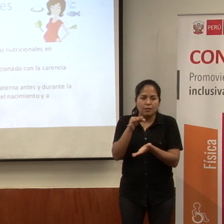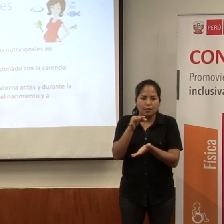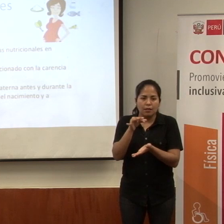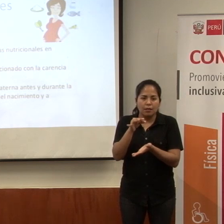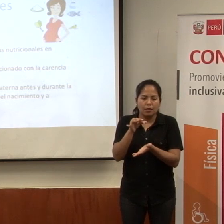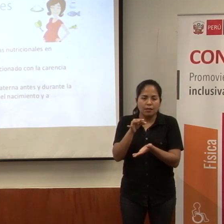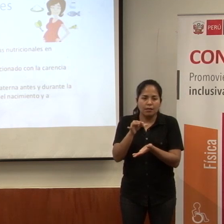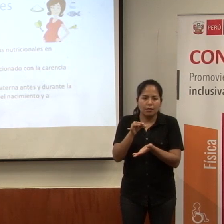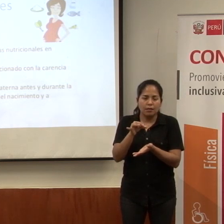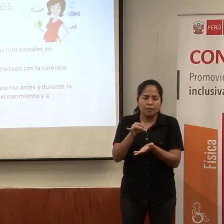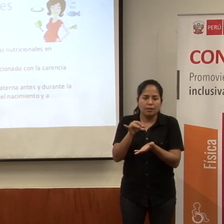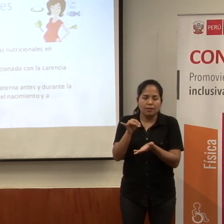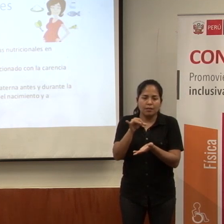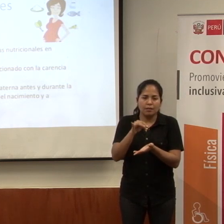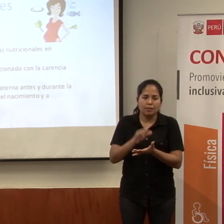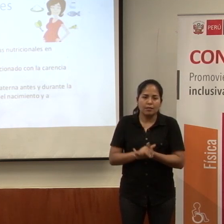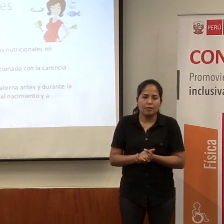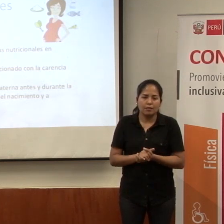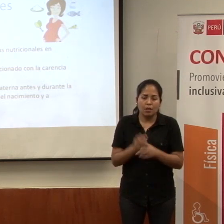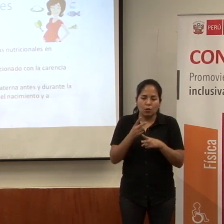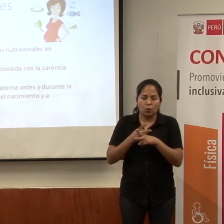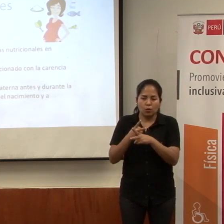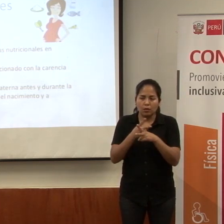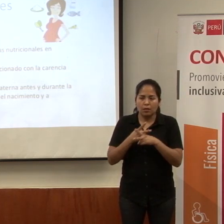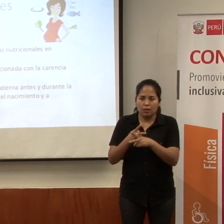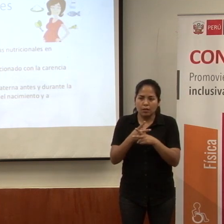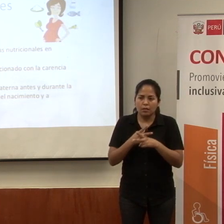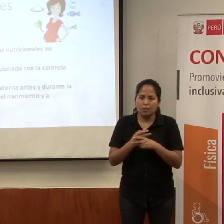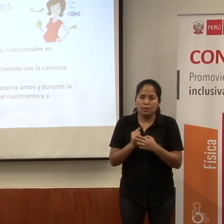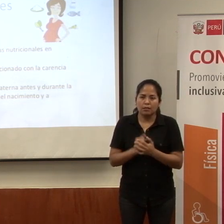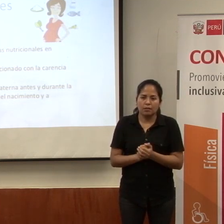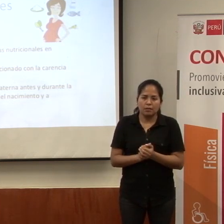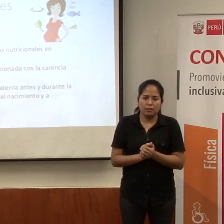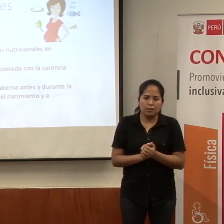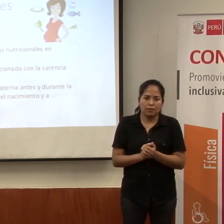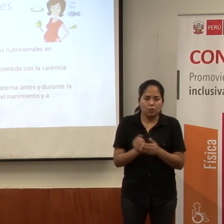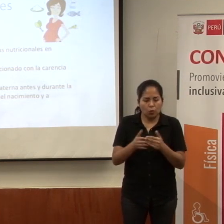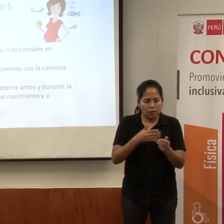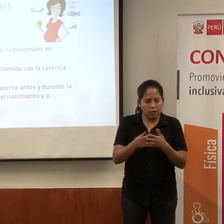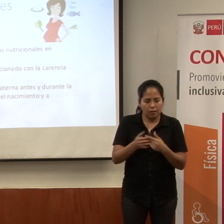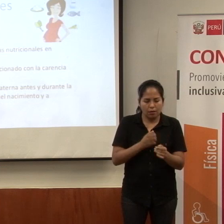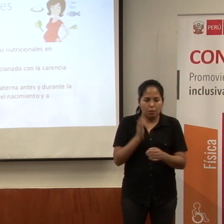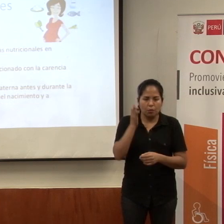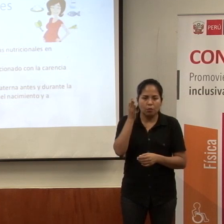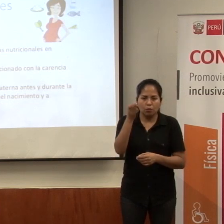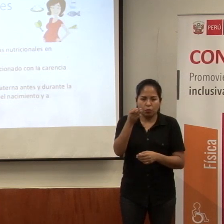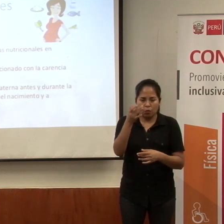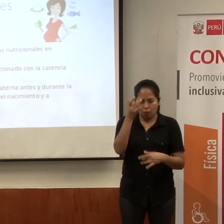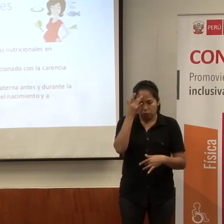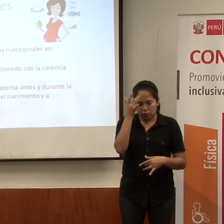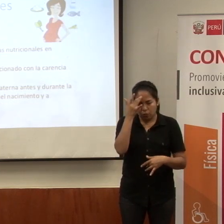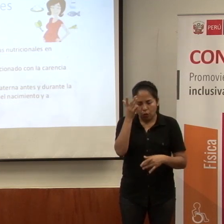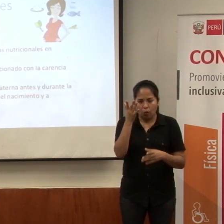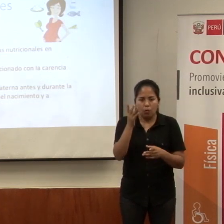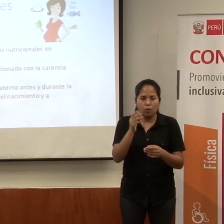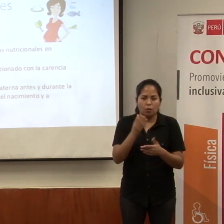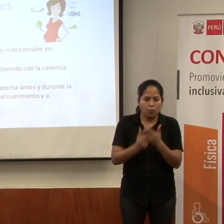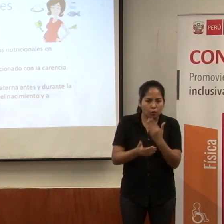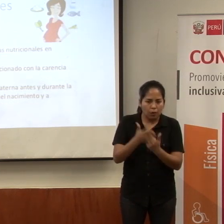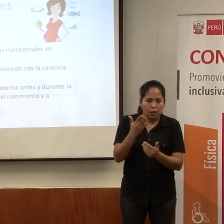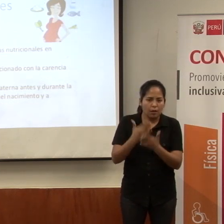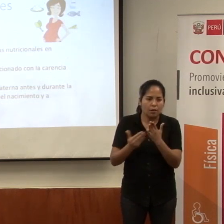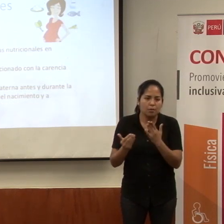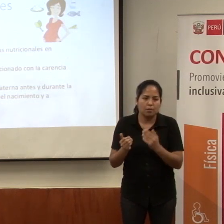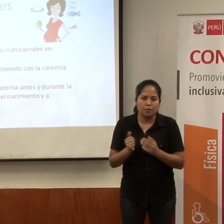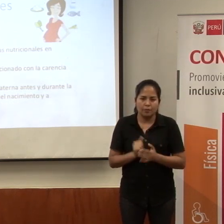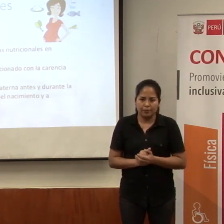cretinismo o el bocio congénito, ¿no es cierto?, en los niños, el hipotiroidismo